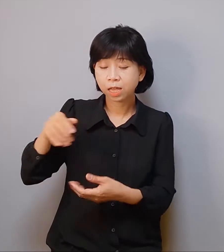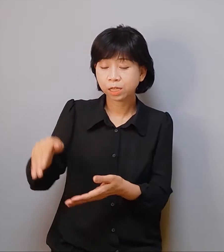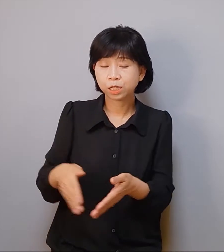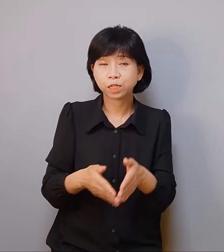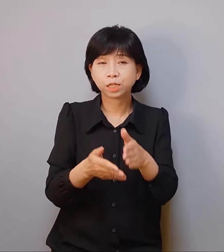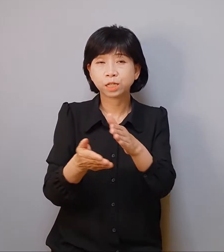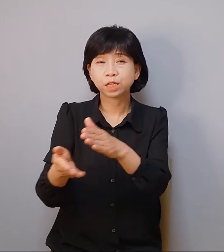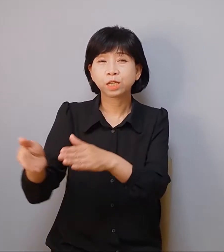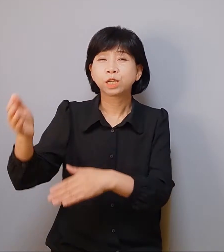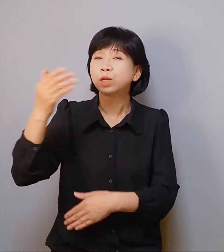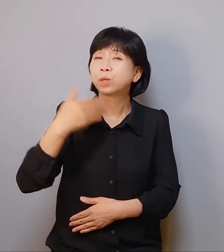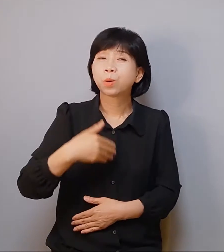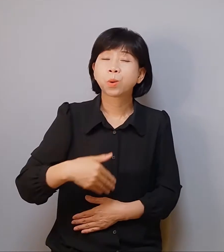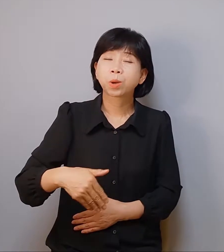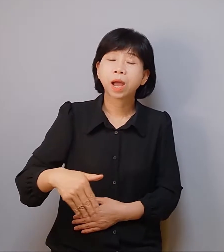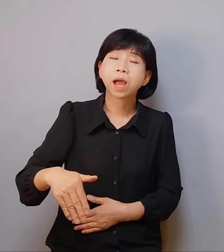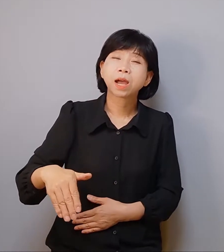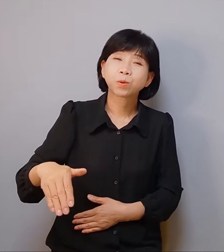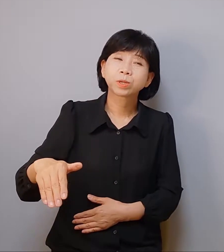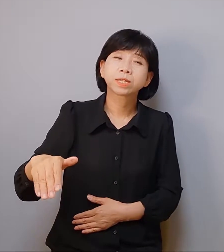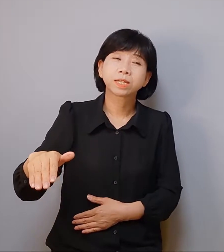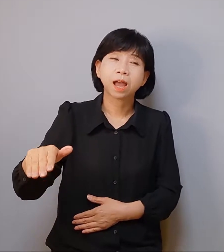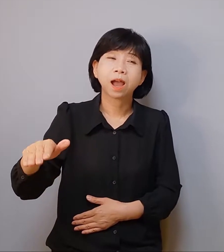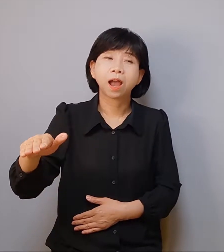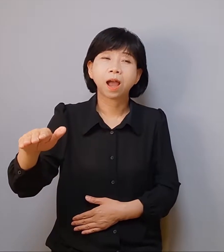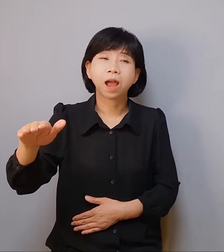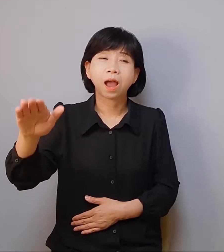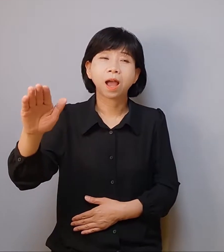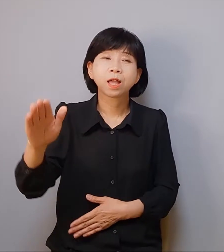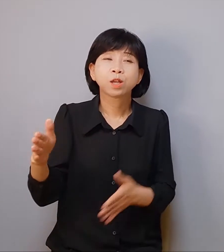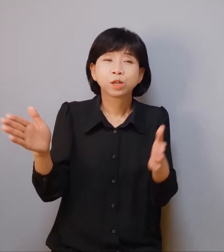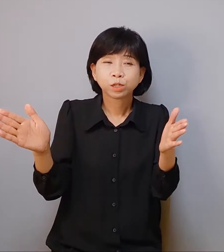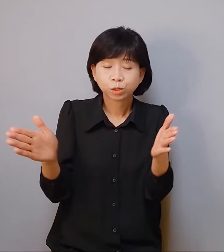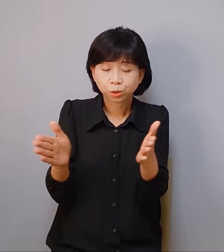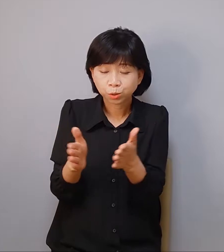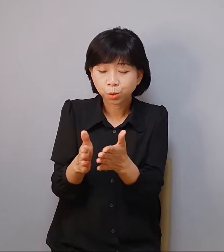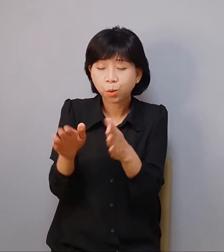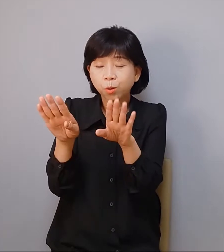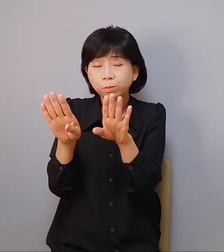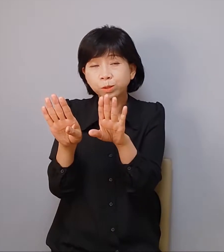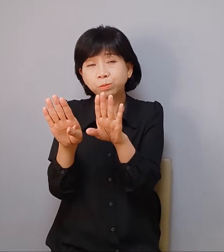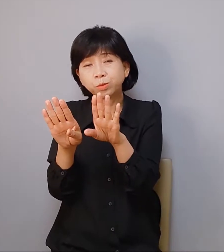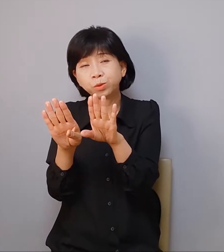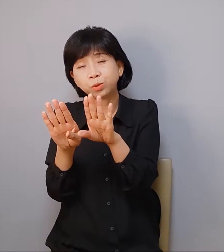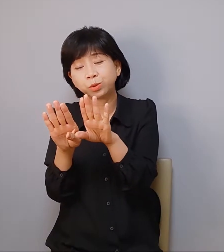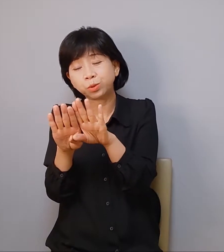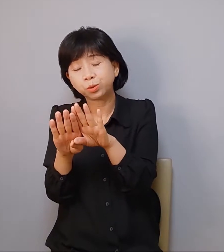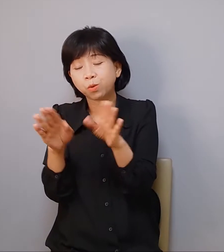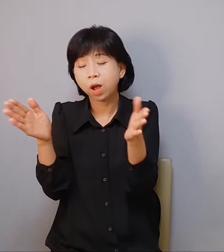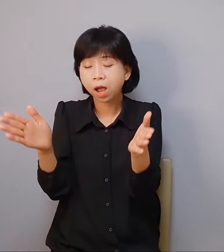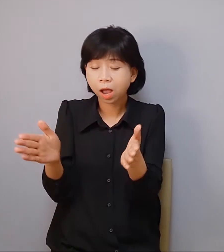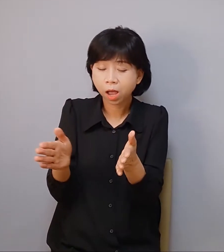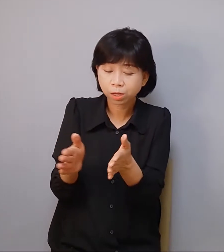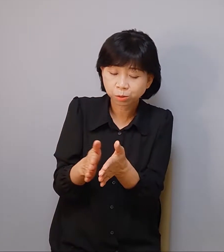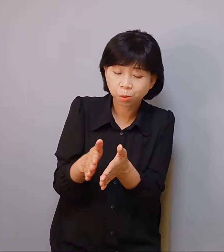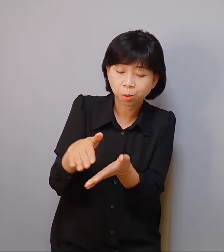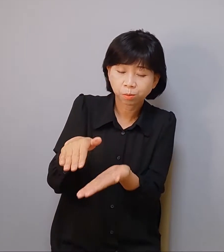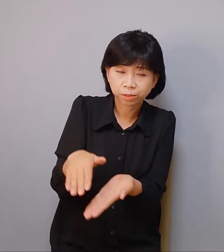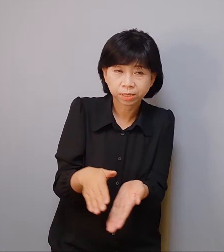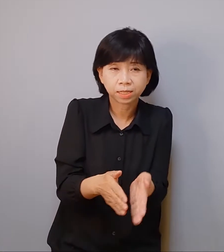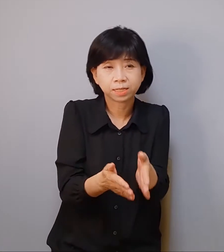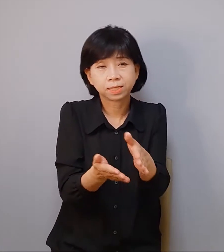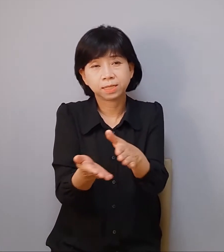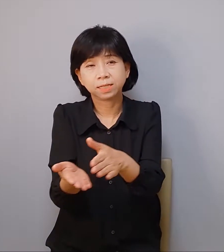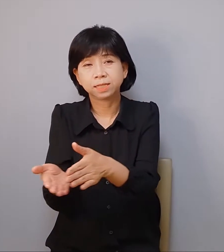의의 길로 가오리다 좁은 문과